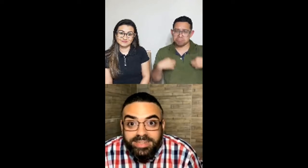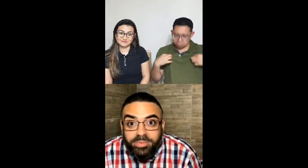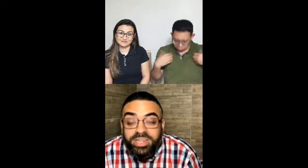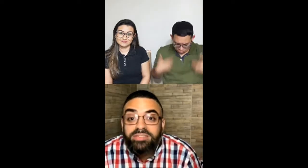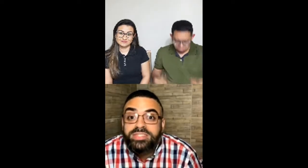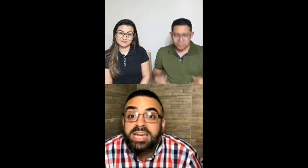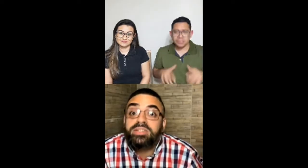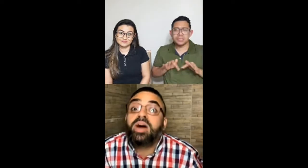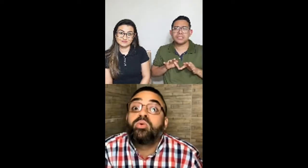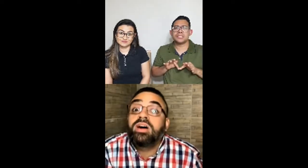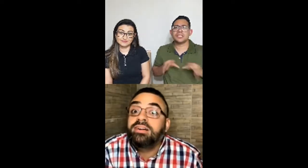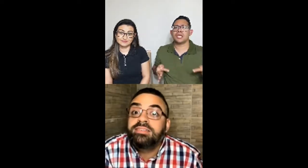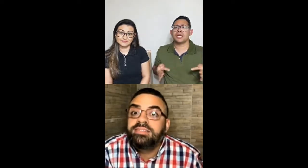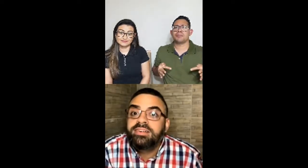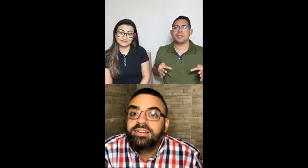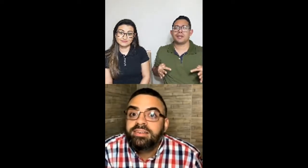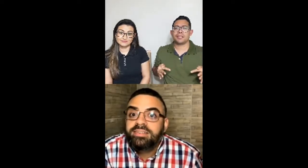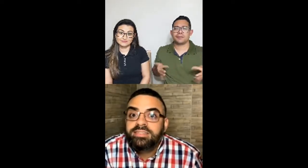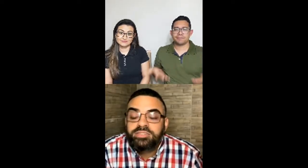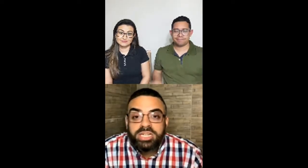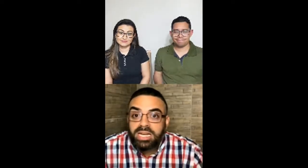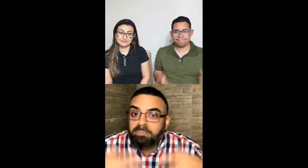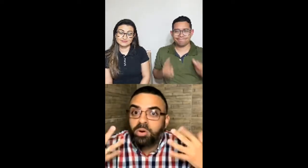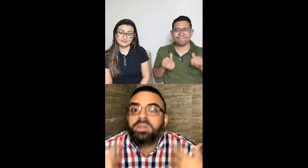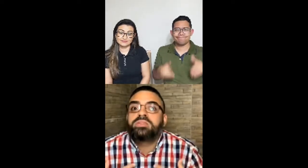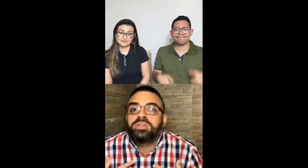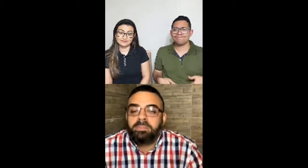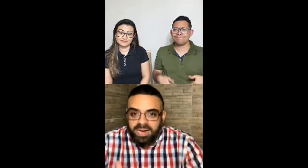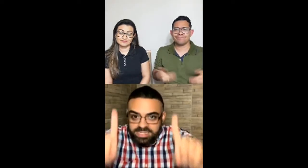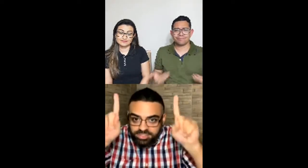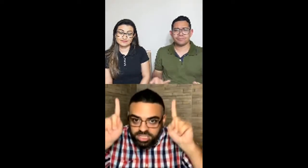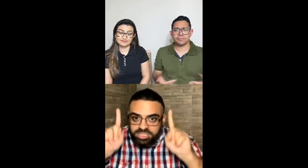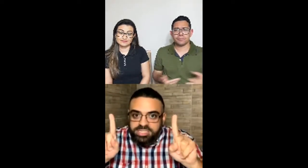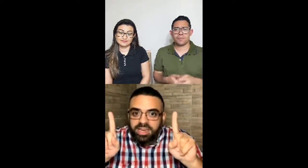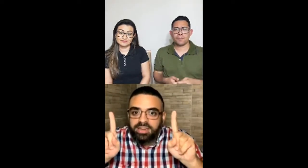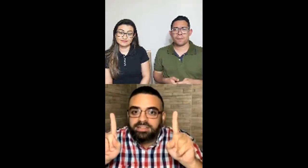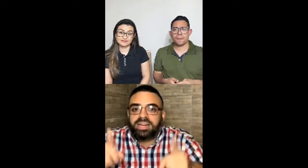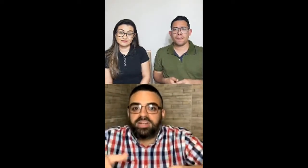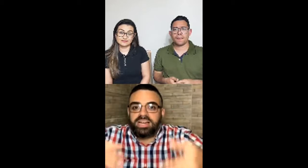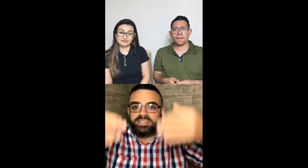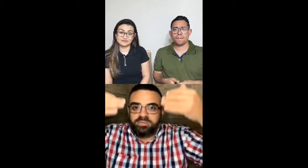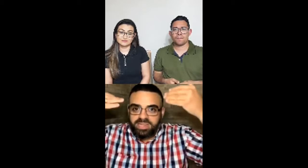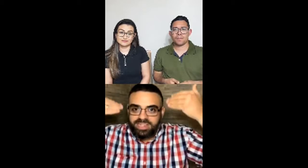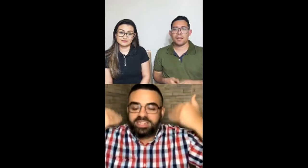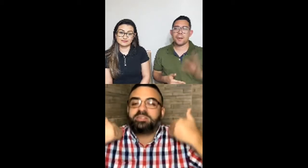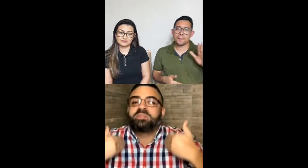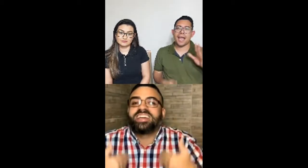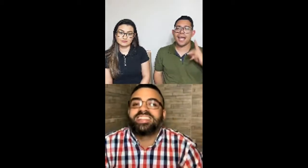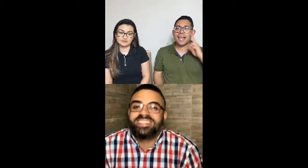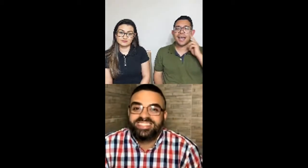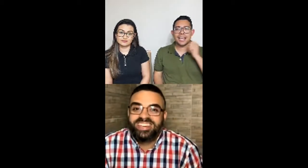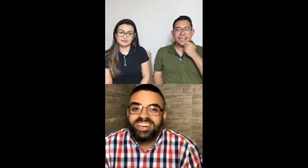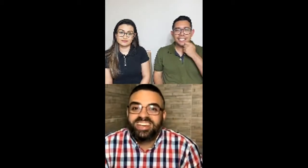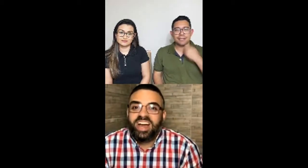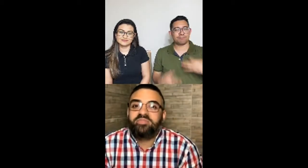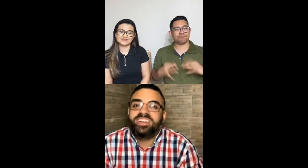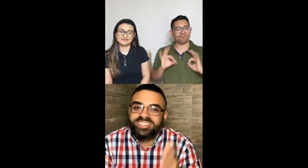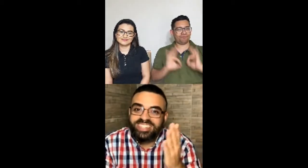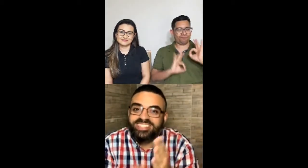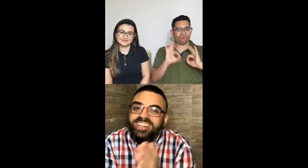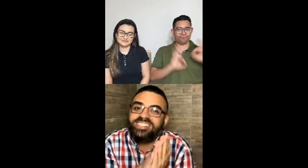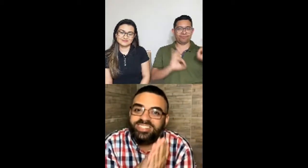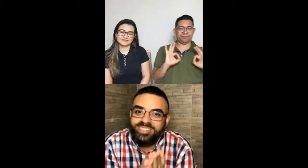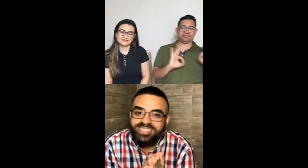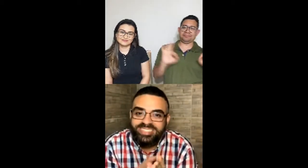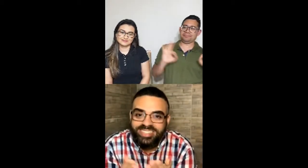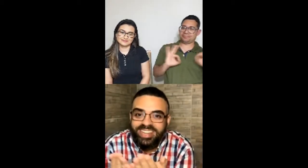pé no chão, todo mundo com roupa simples, porque saiu da rua, então tinha aquela pompa toda, mas em